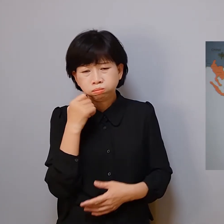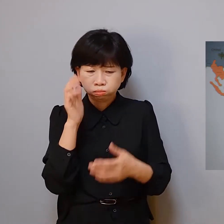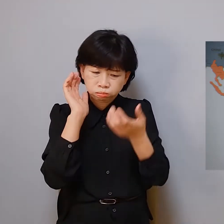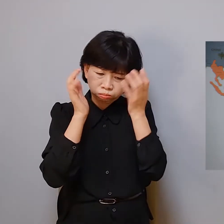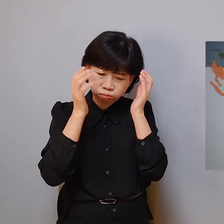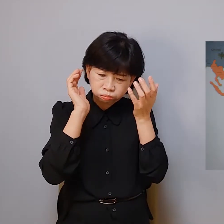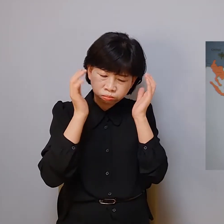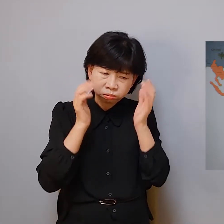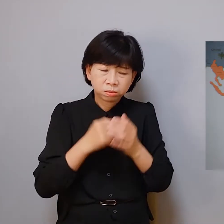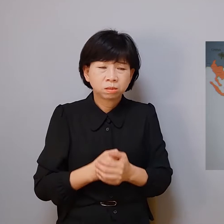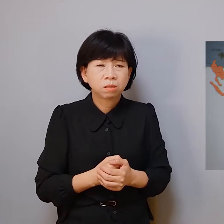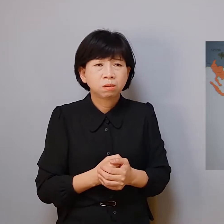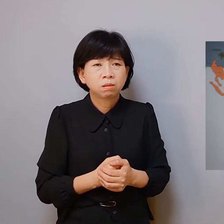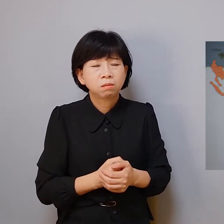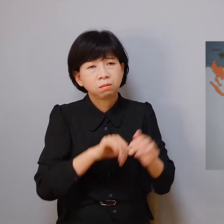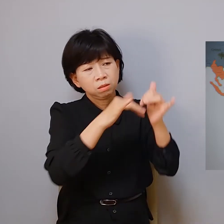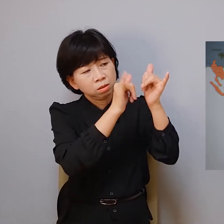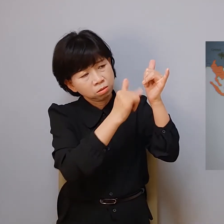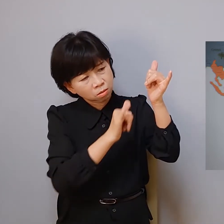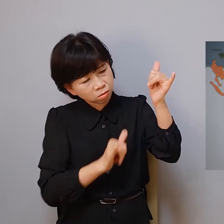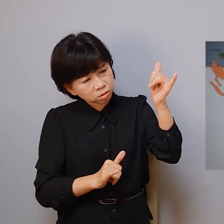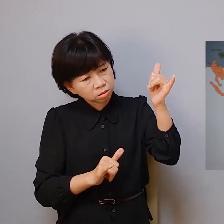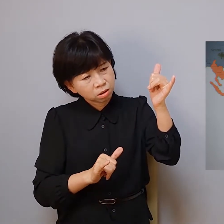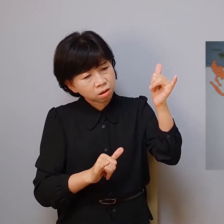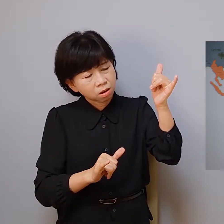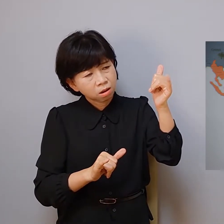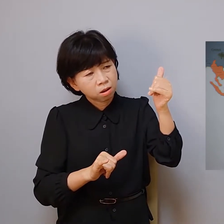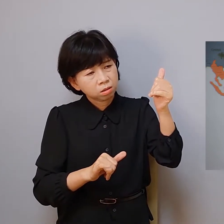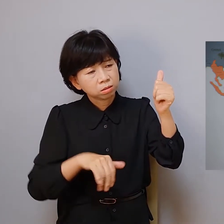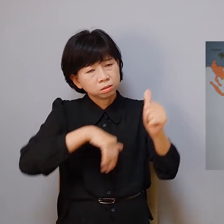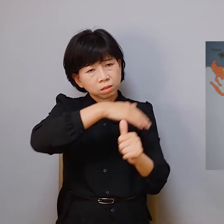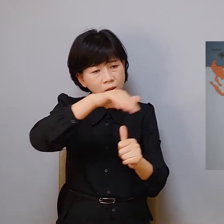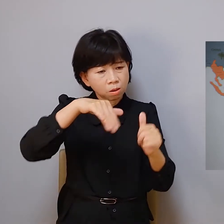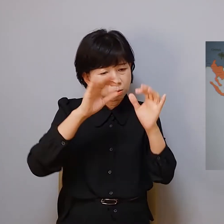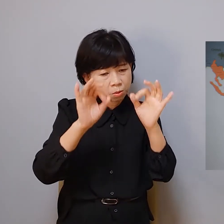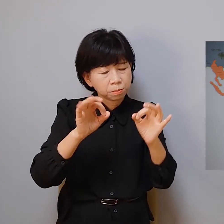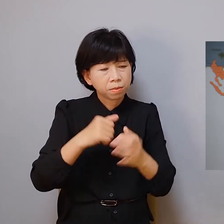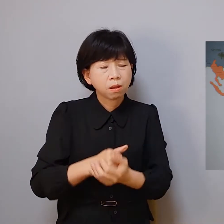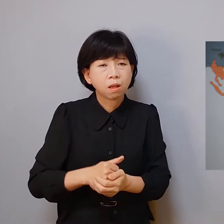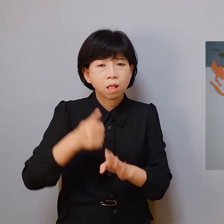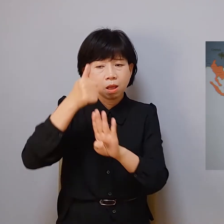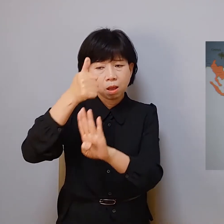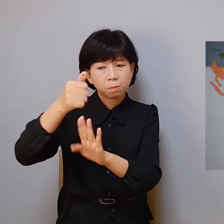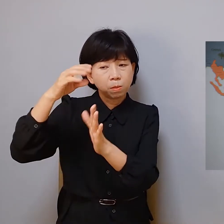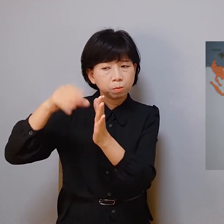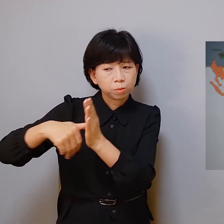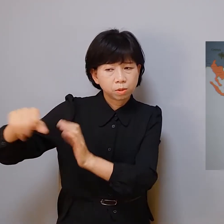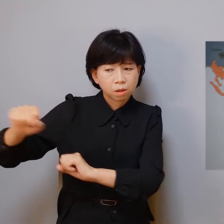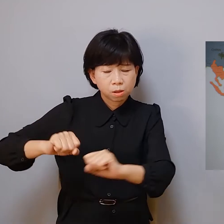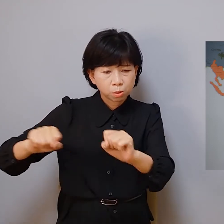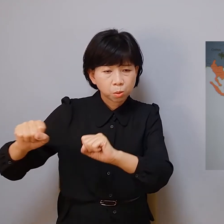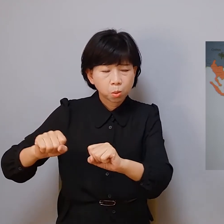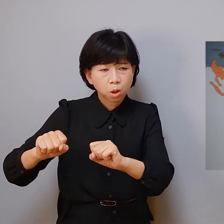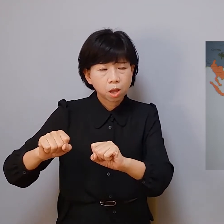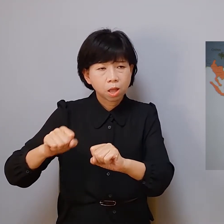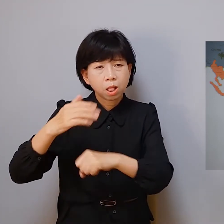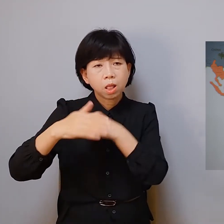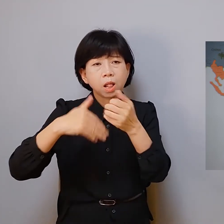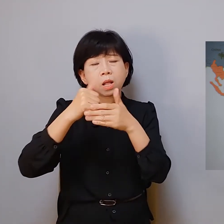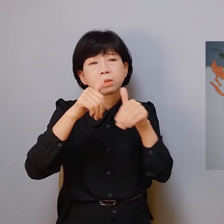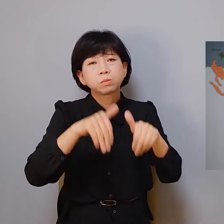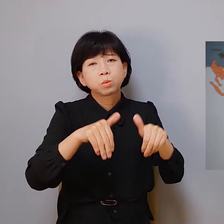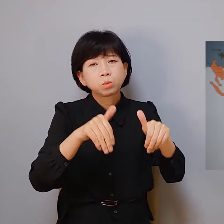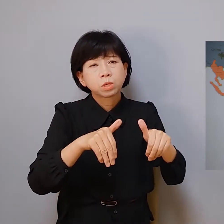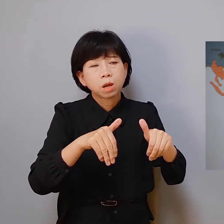있습니다. 그때 역사적 상황을 보기 위해서 하박국 선지자와 동시대에 활동했던 선지자를 잠깐